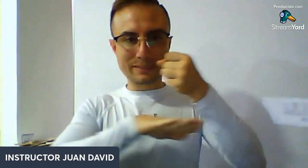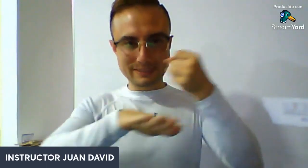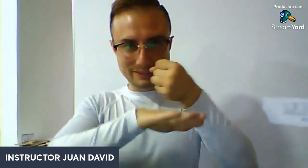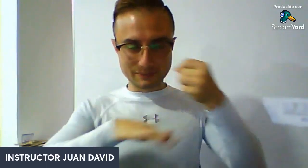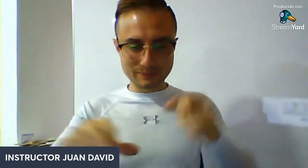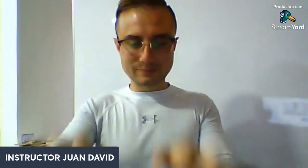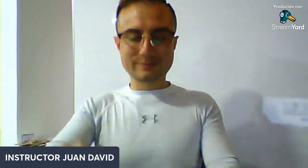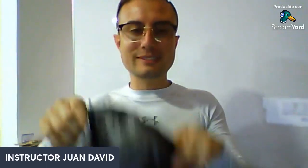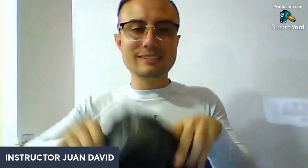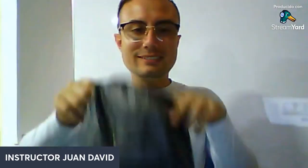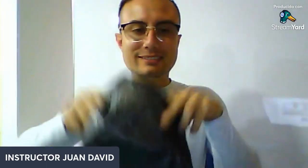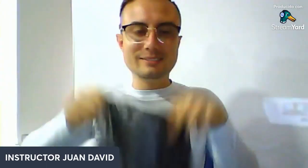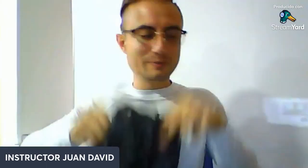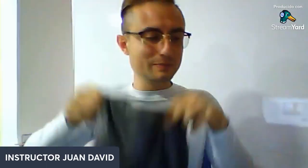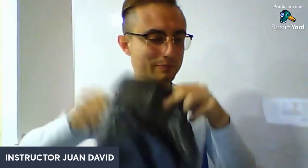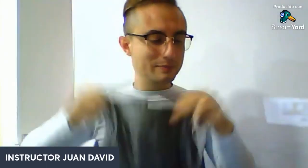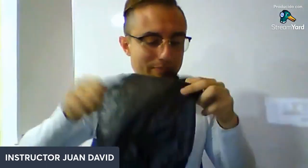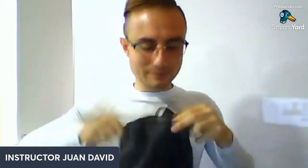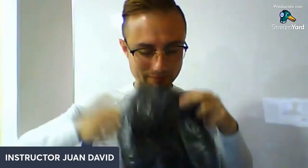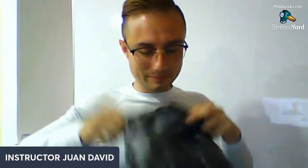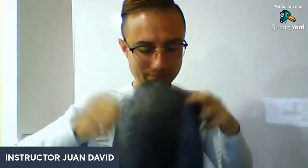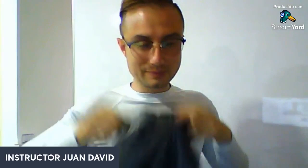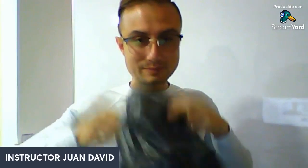entonces primero voy a dar una explicación básica